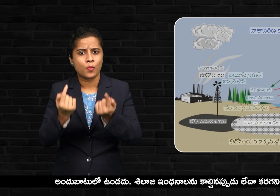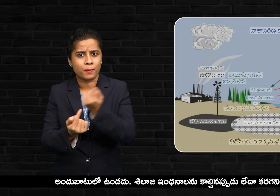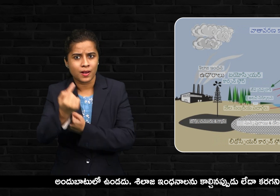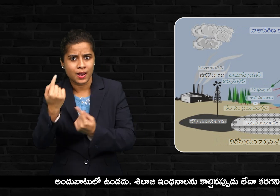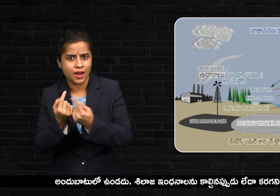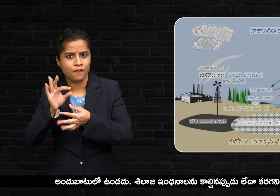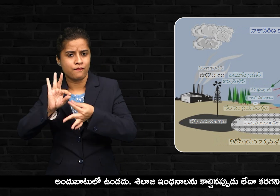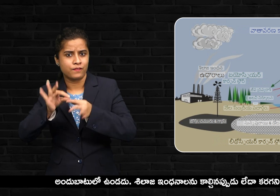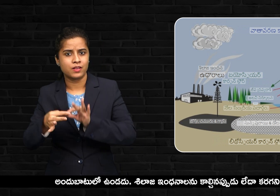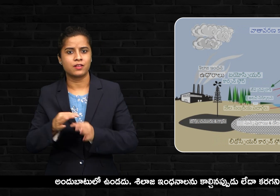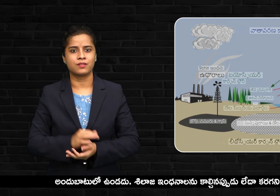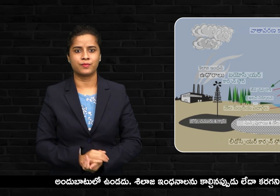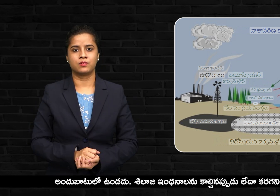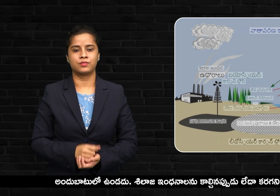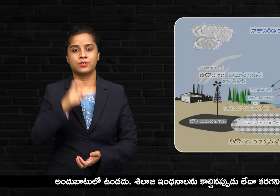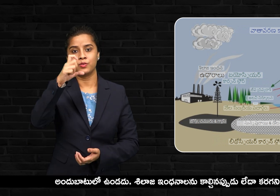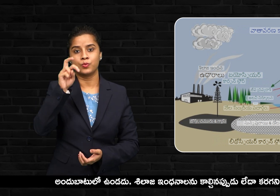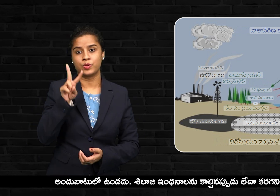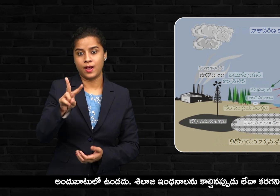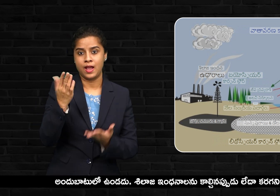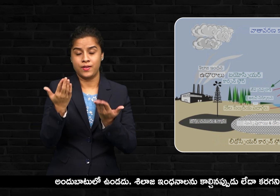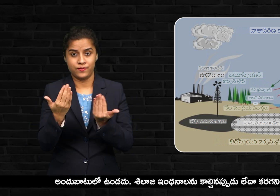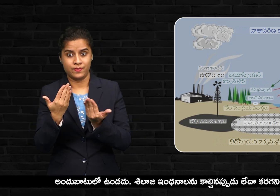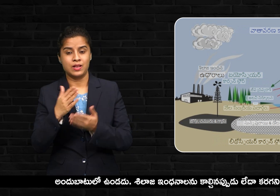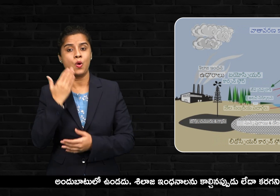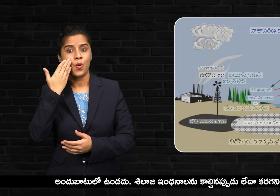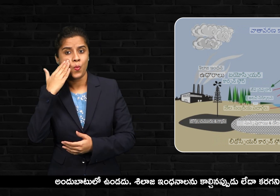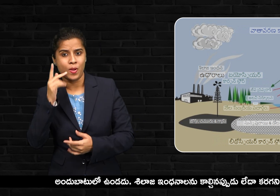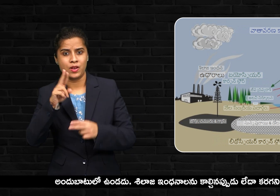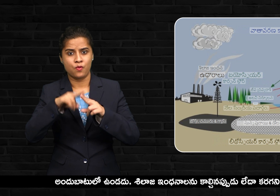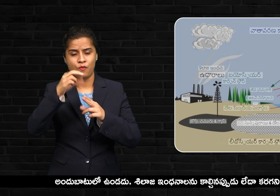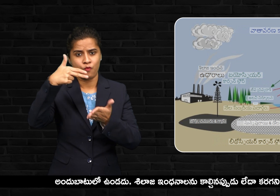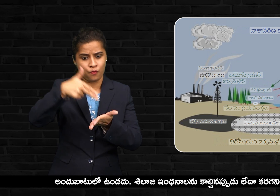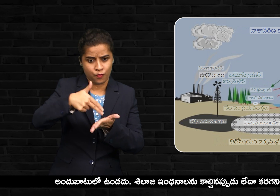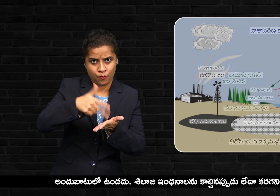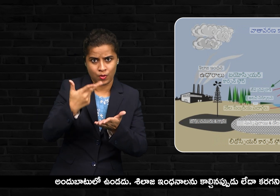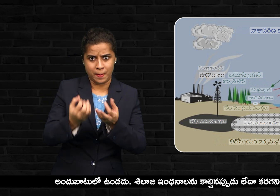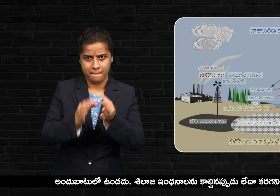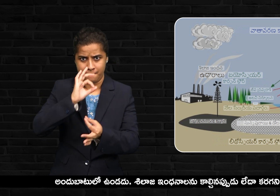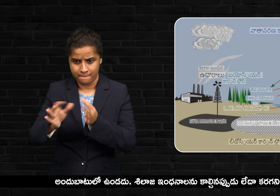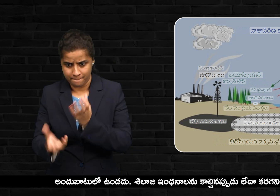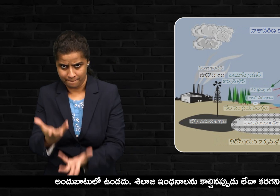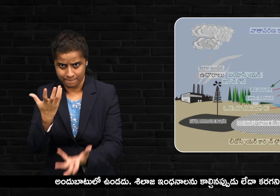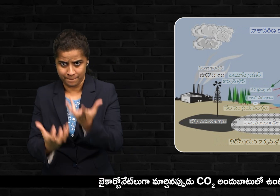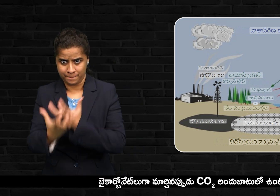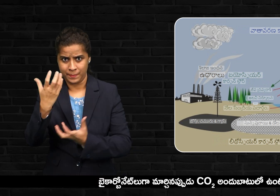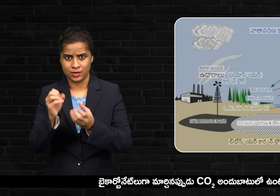అందుబాటులో ఉంటుంది. శిలాజ ఇంధనాలను కాల్చినప్పుడు లేదా కరగని కార్బొనేట్లను కరిగే